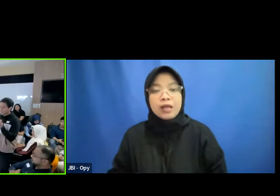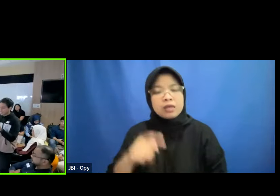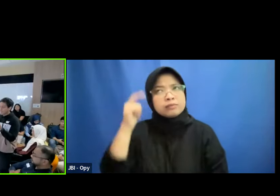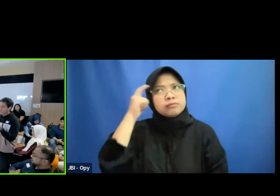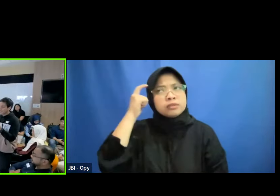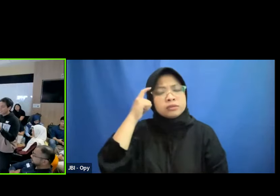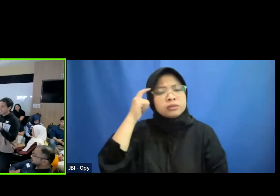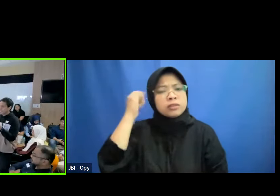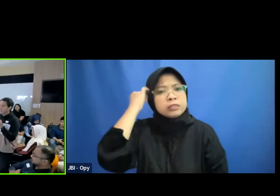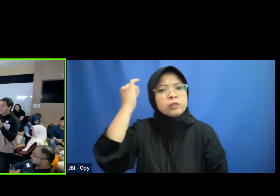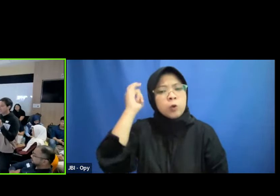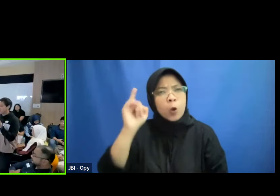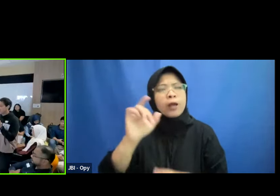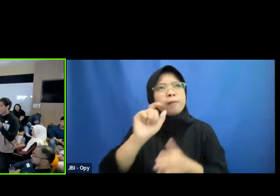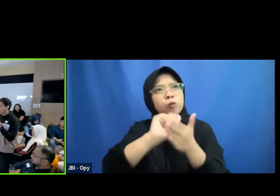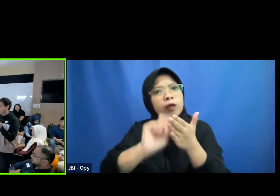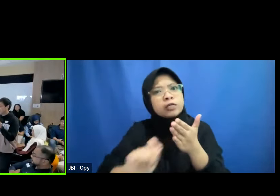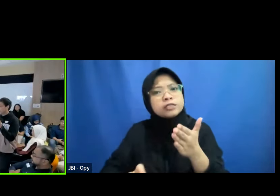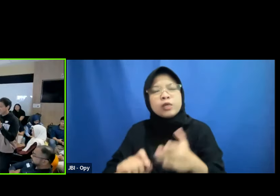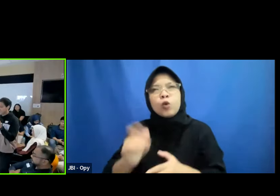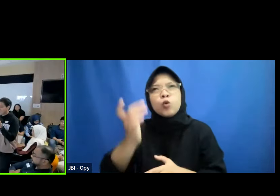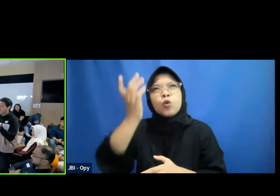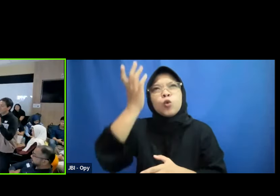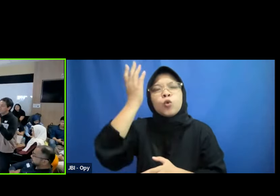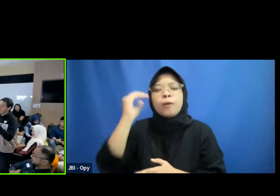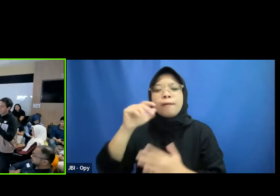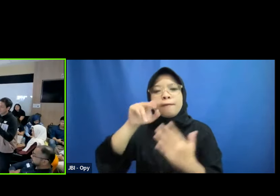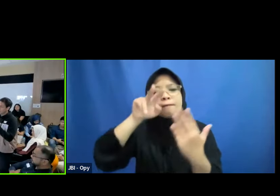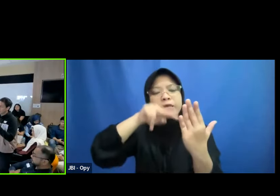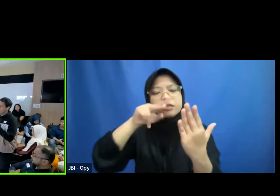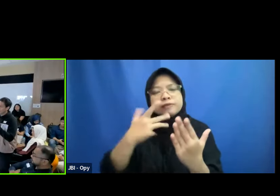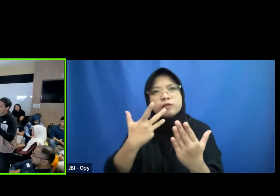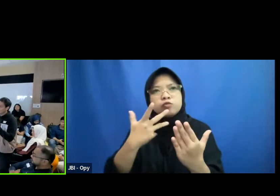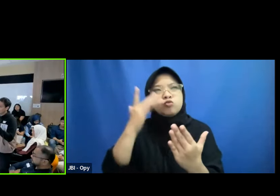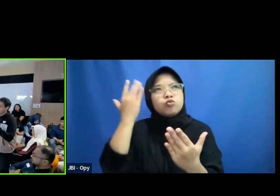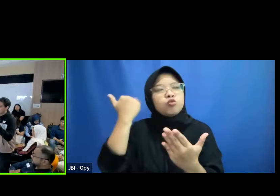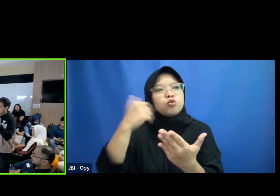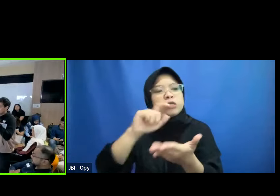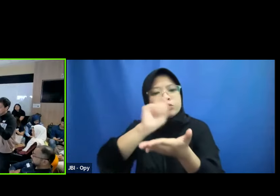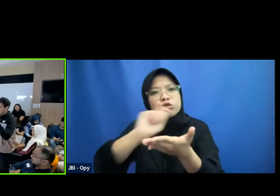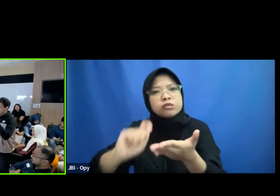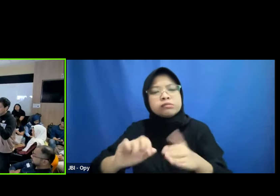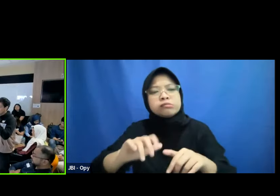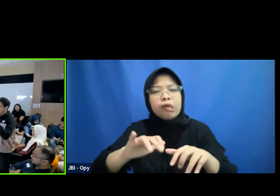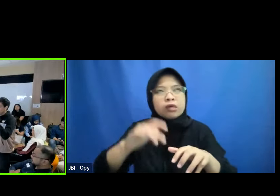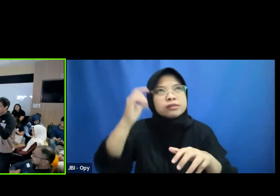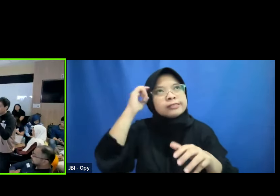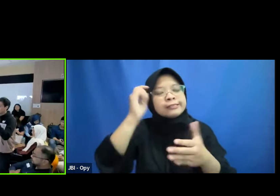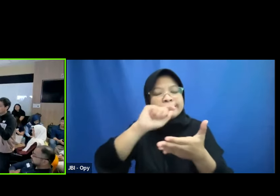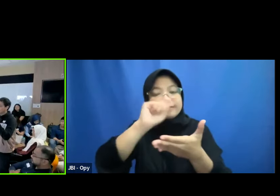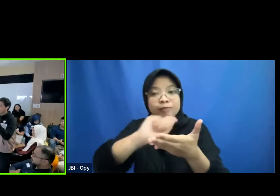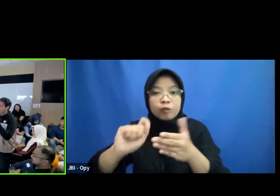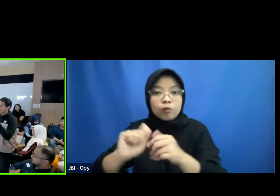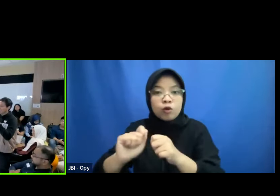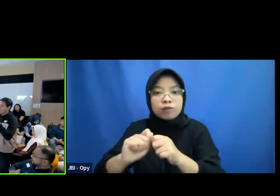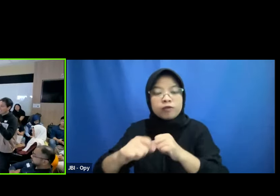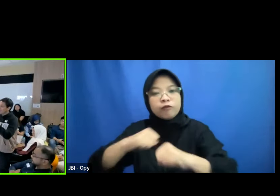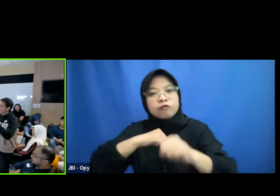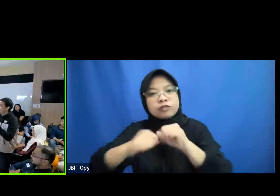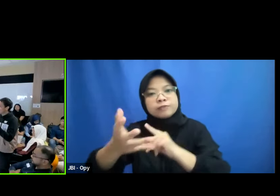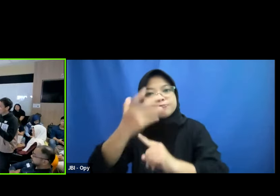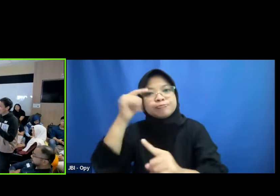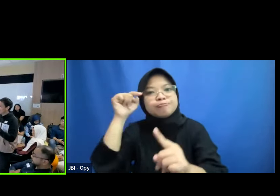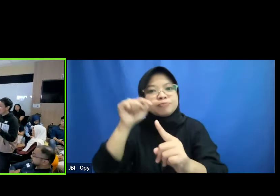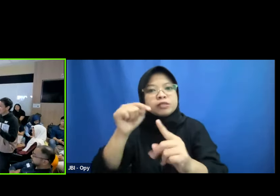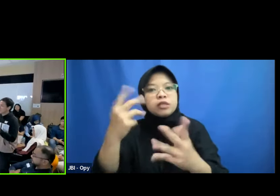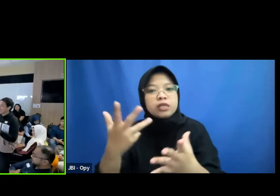yang akhirnya ditulis terus sebenarnya yang lucu tuh waktu baca eh waktu nulis is itu sama ngelihat is eh ngelihat visi misinya sebenarnya apa